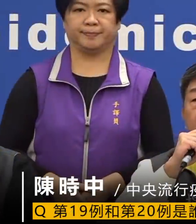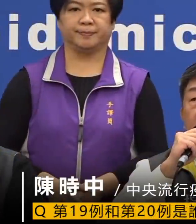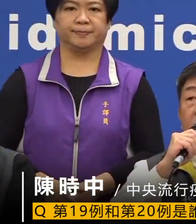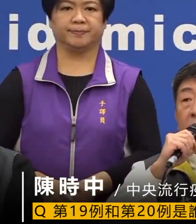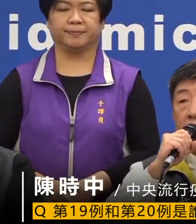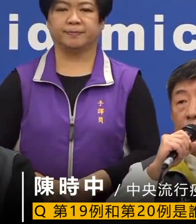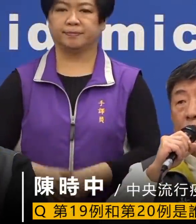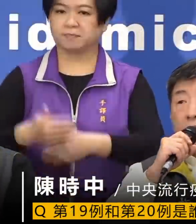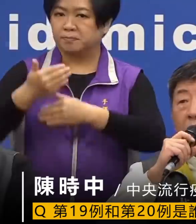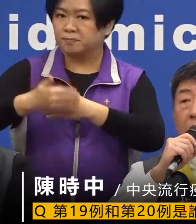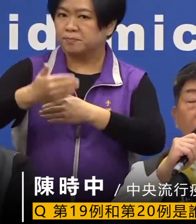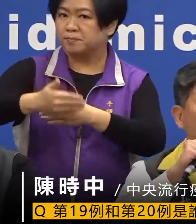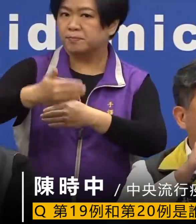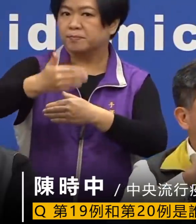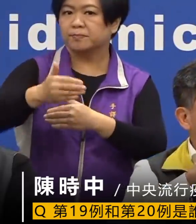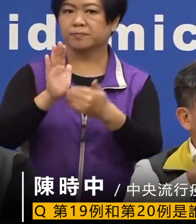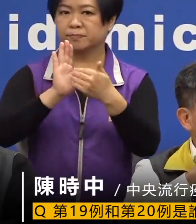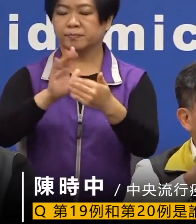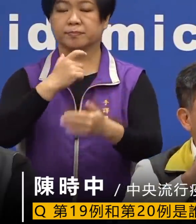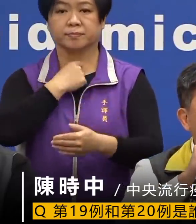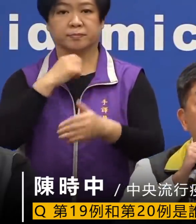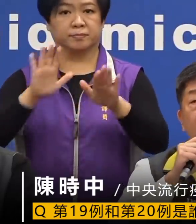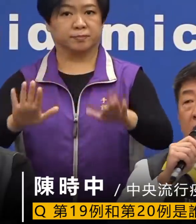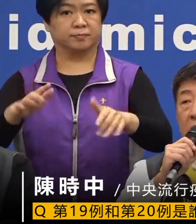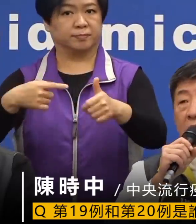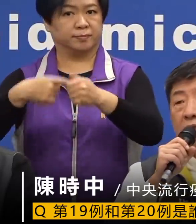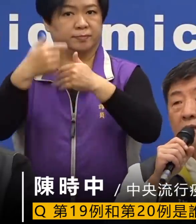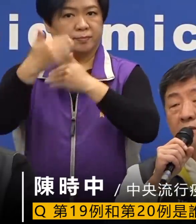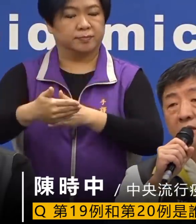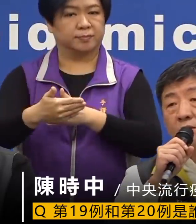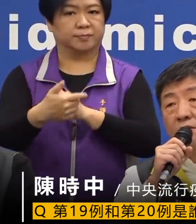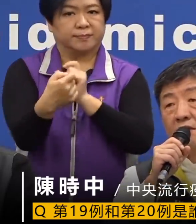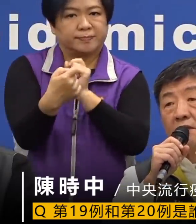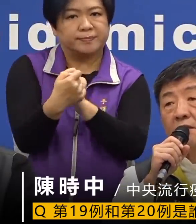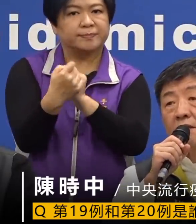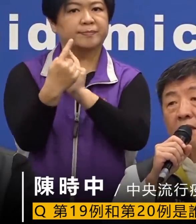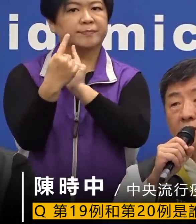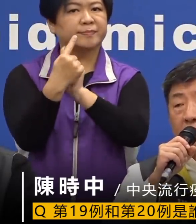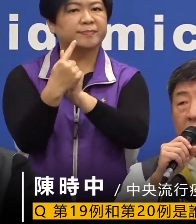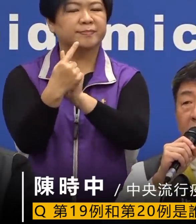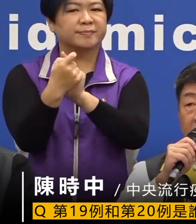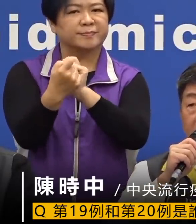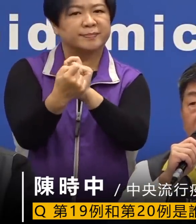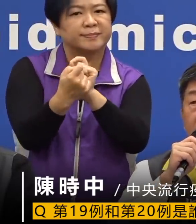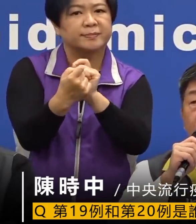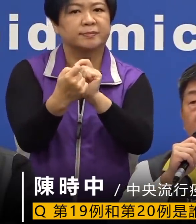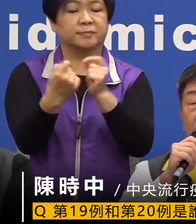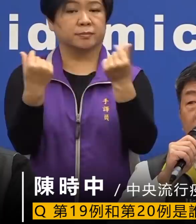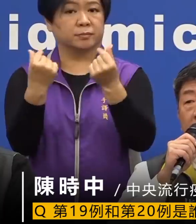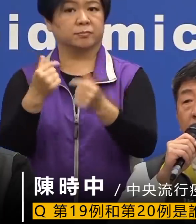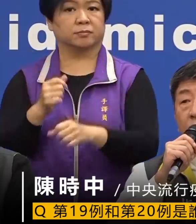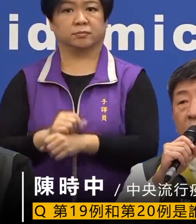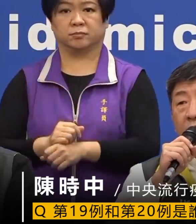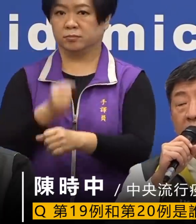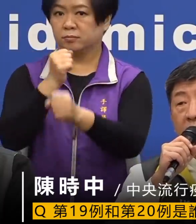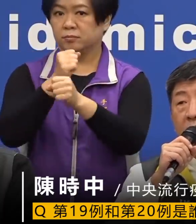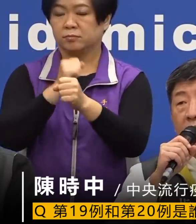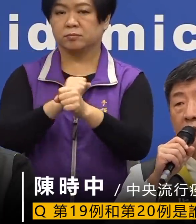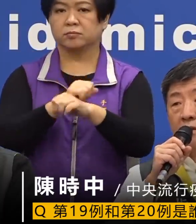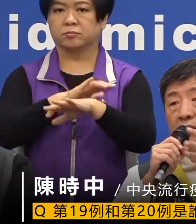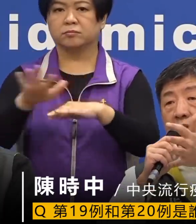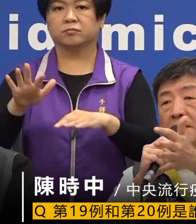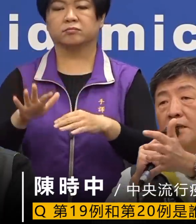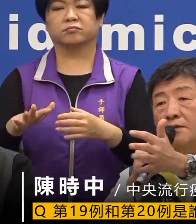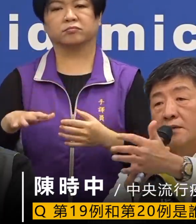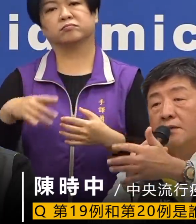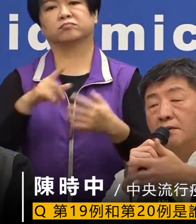情是要一层一层的做，那第一层是密切的接触者， 好，然后他职业上面会接触到人，